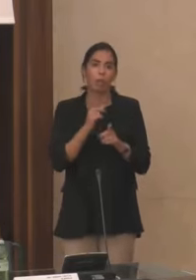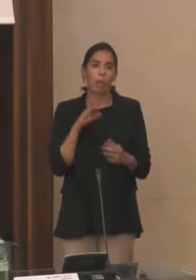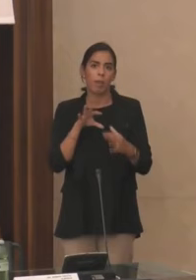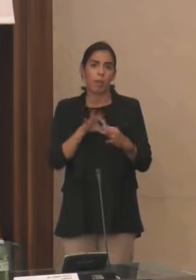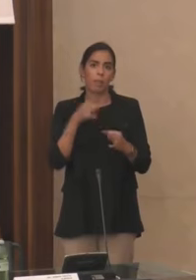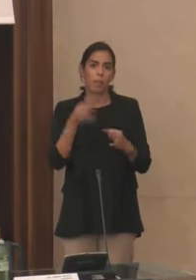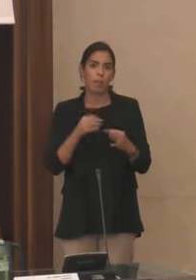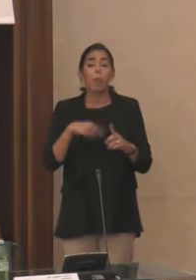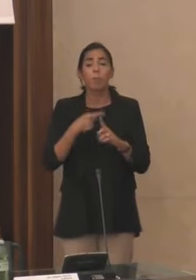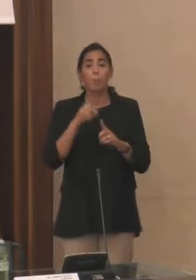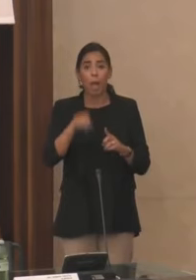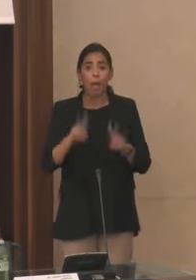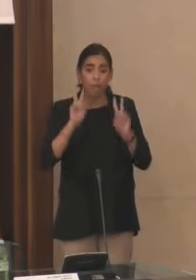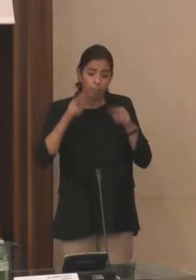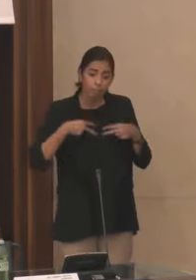esperienza personale.